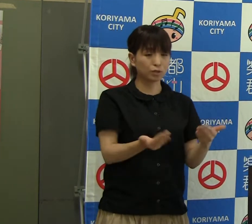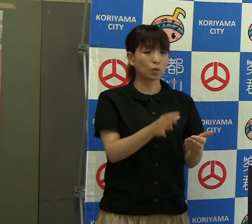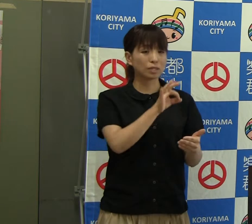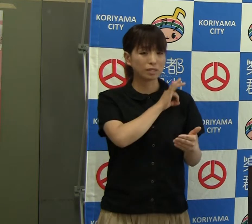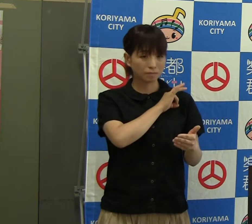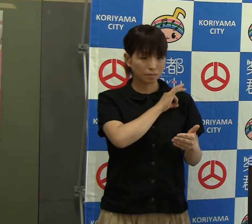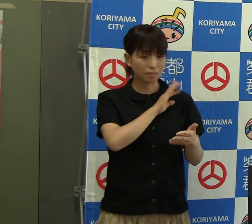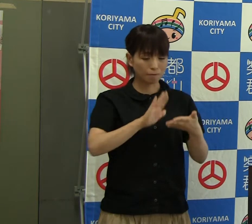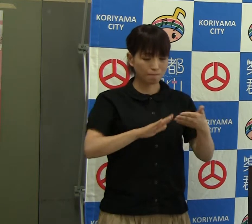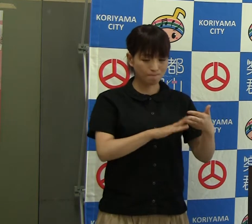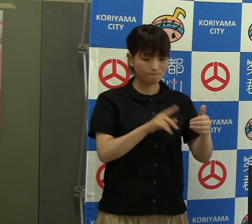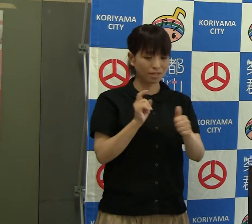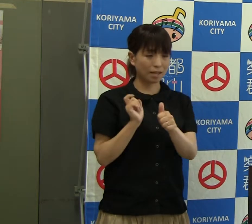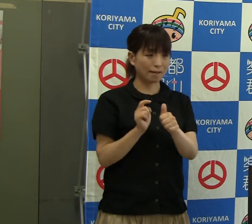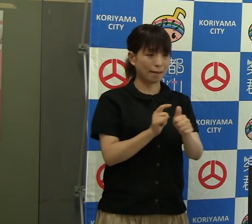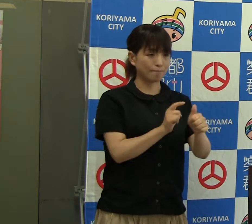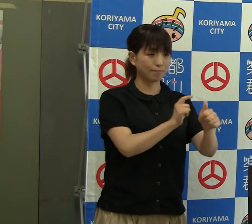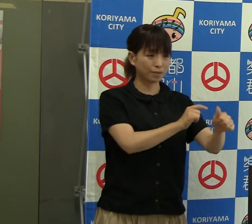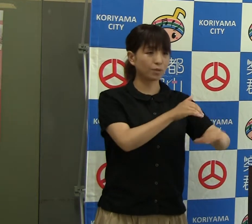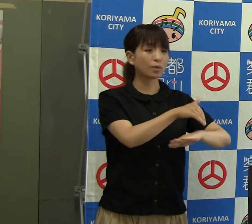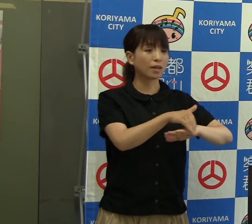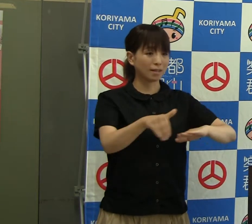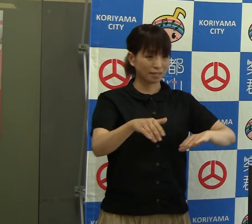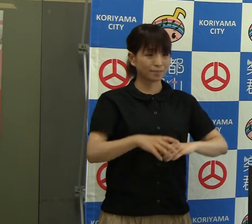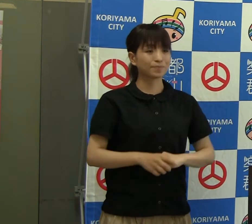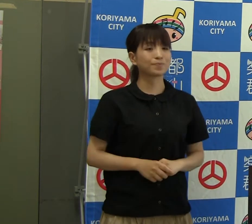を派遣する予定でございます。